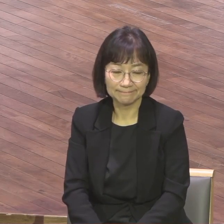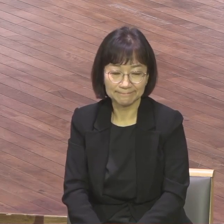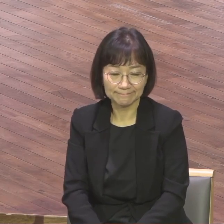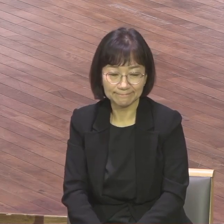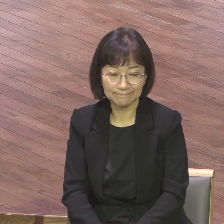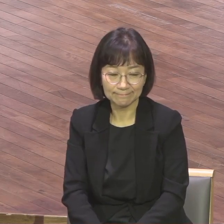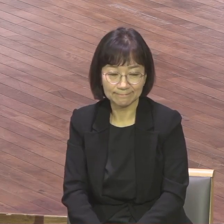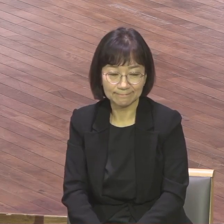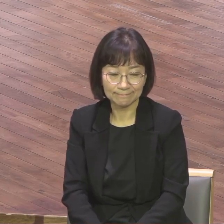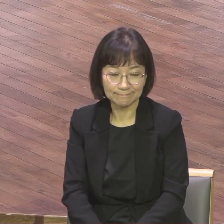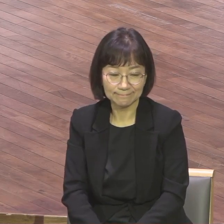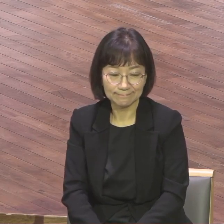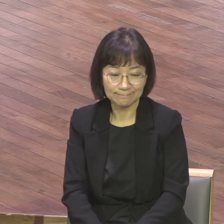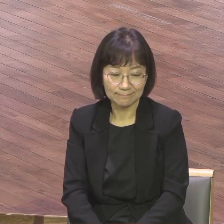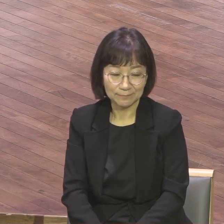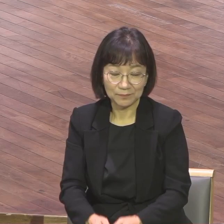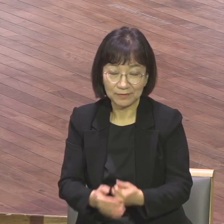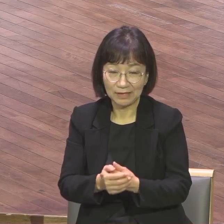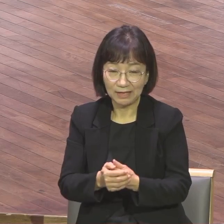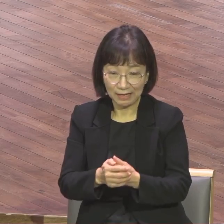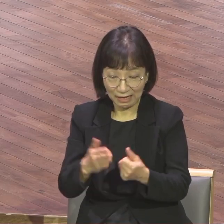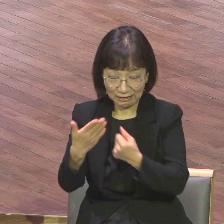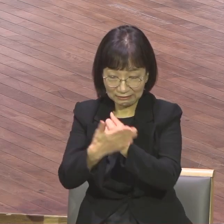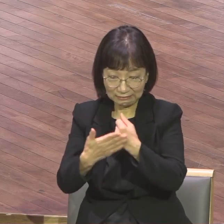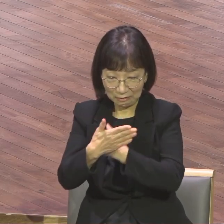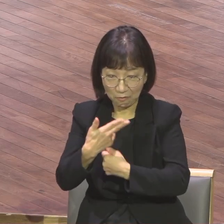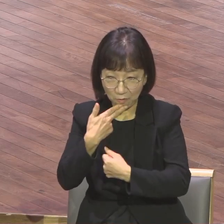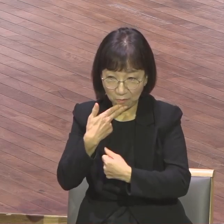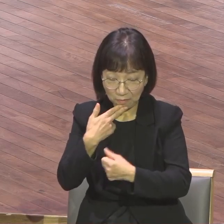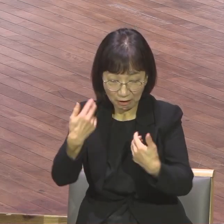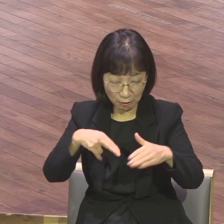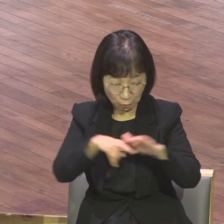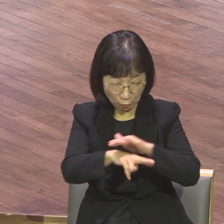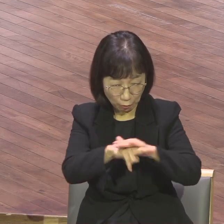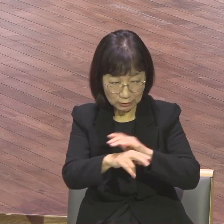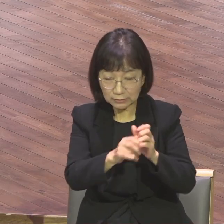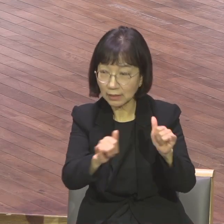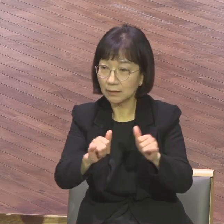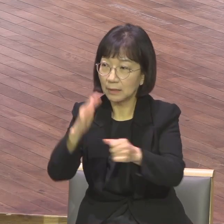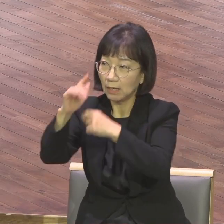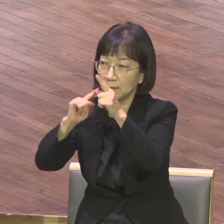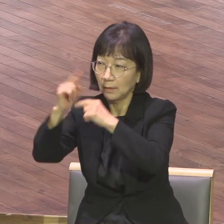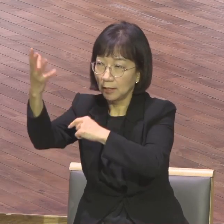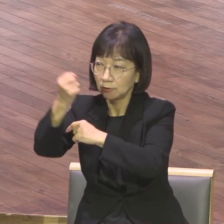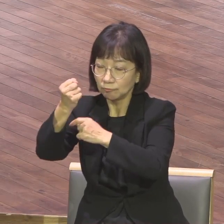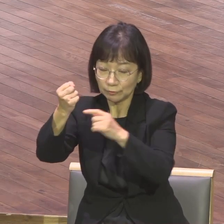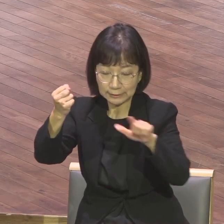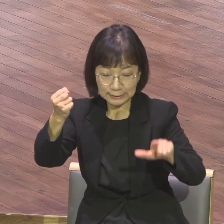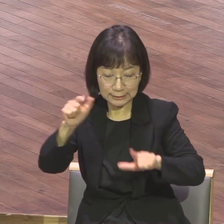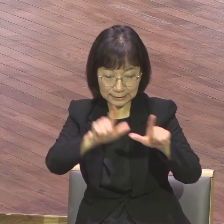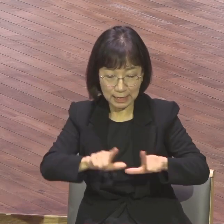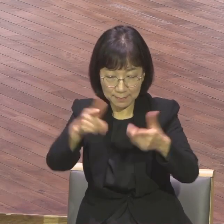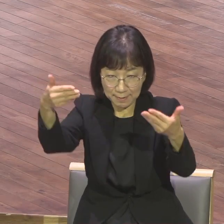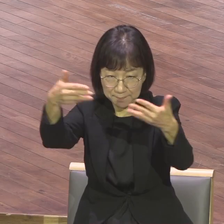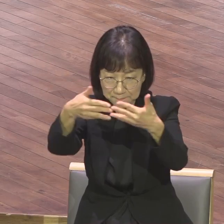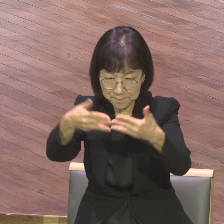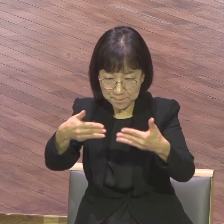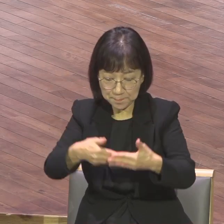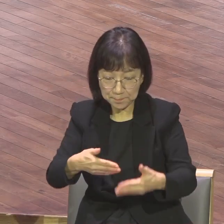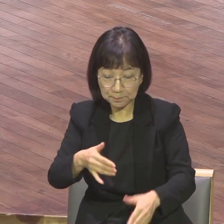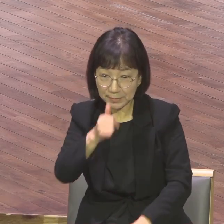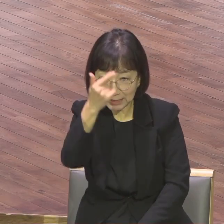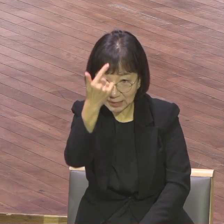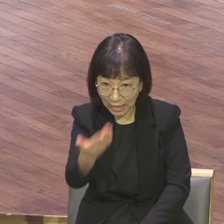때. 그런 사람이 강단 말씀 가지고 삶에서 적용하겠어요? 세상 사람들처럼 그냥